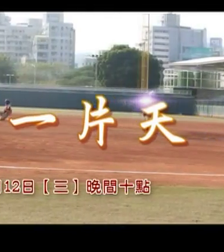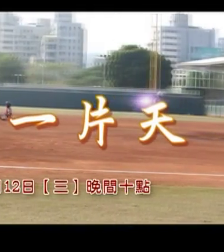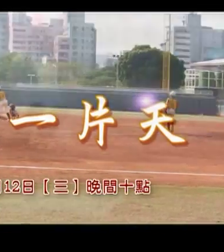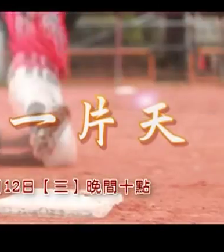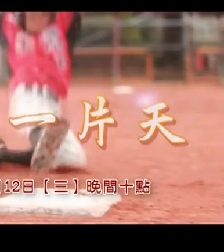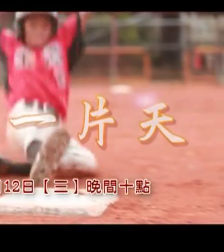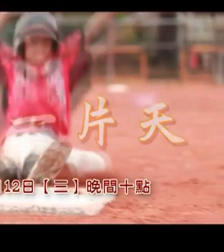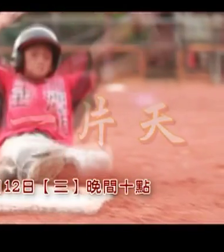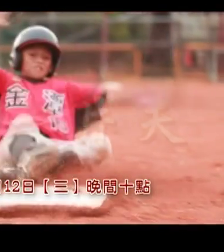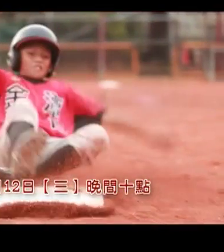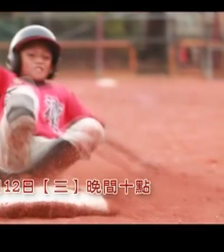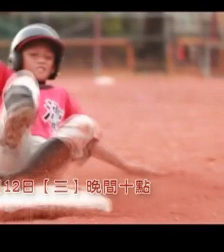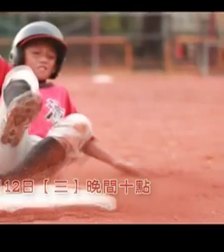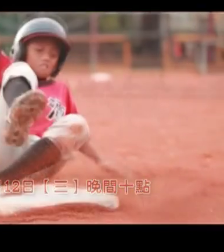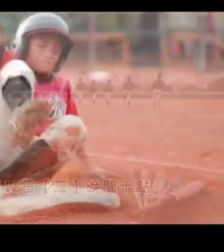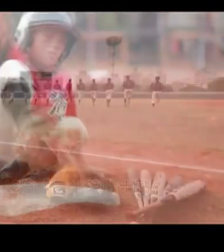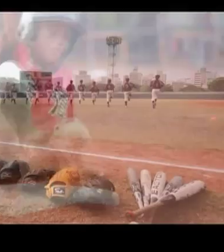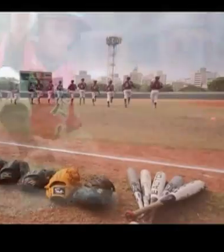妈妈喂吃饭。